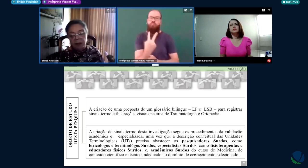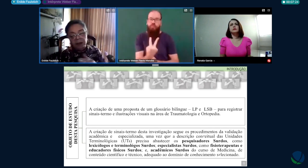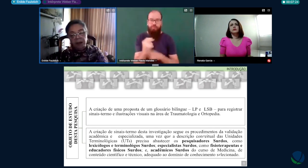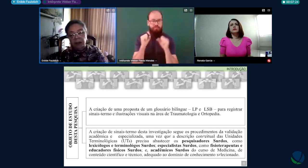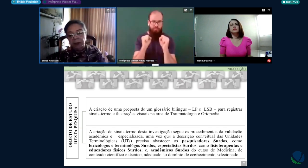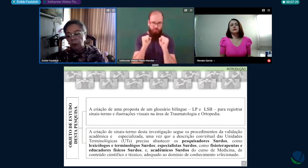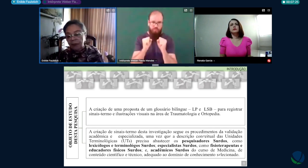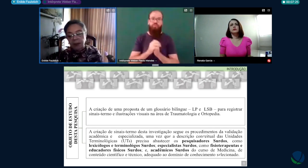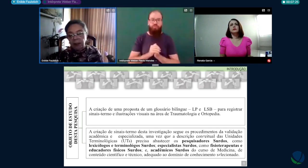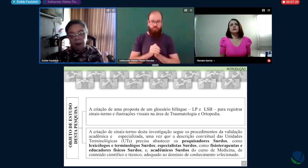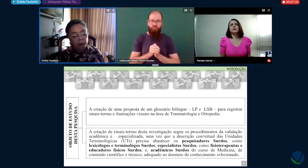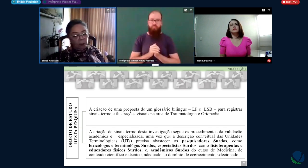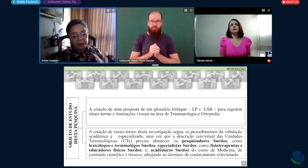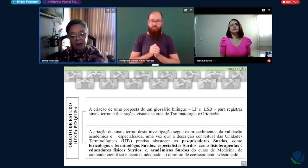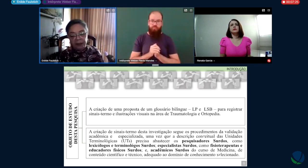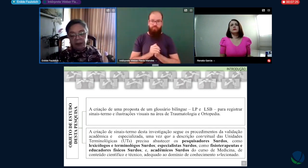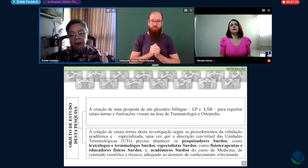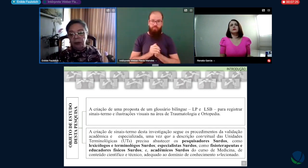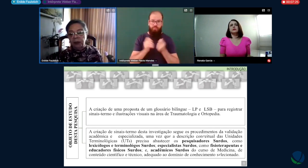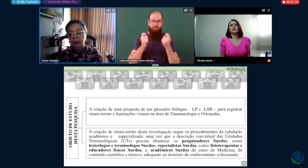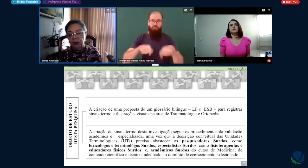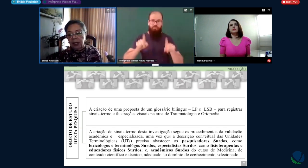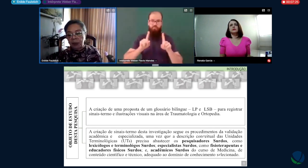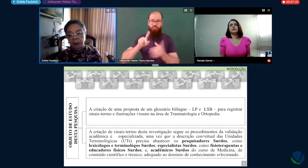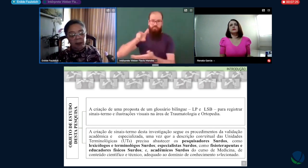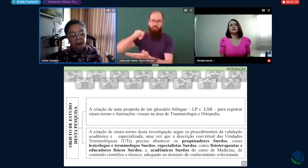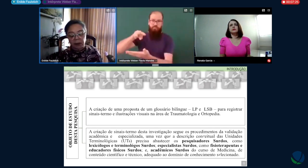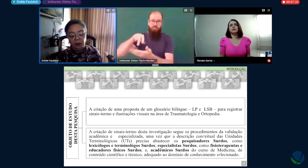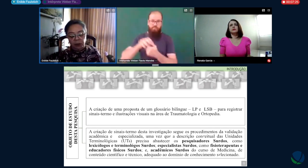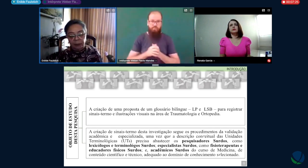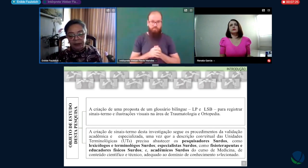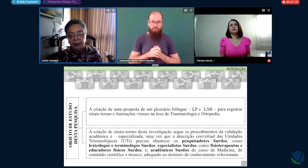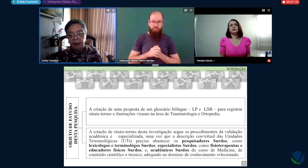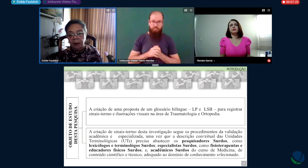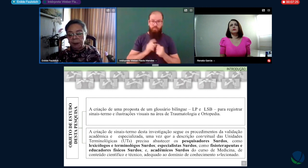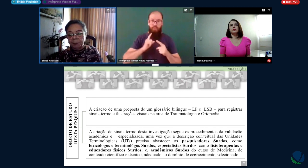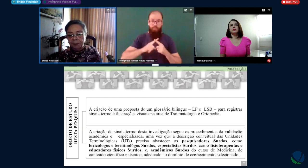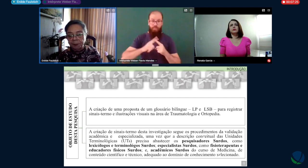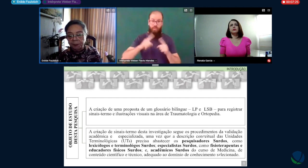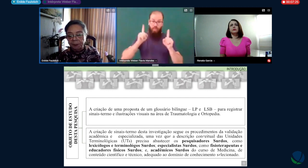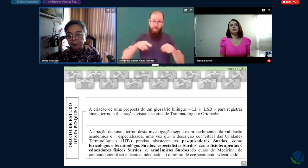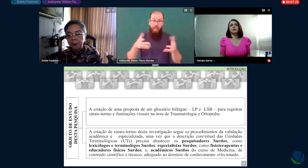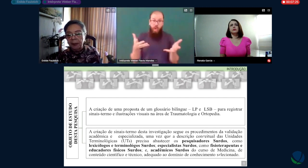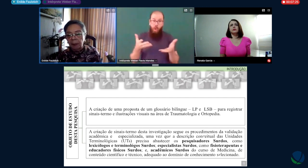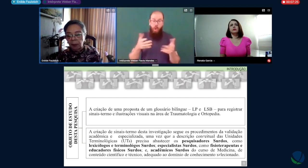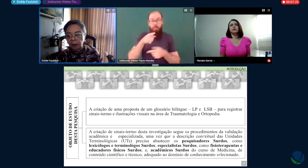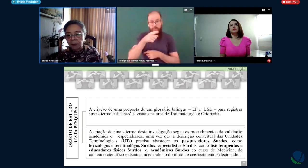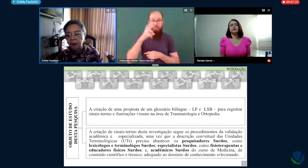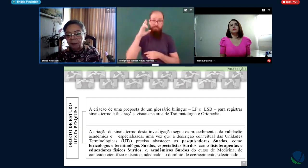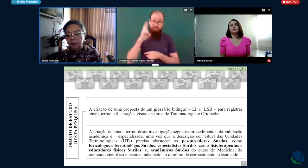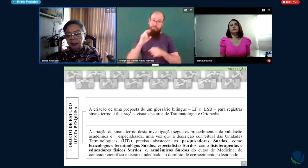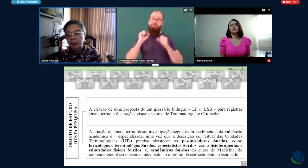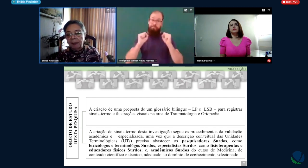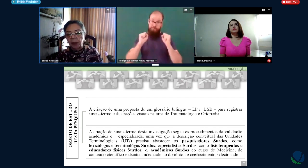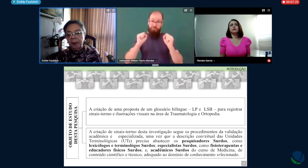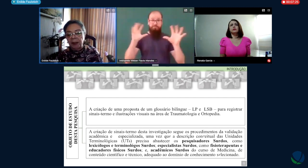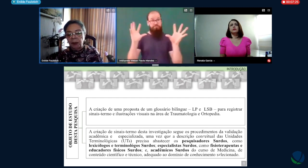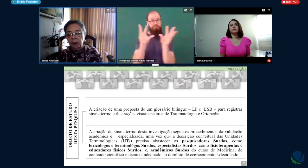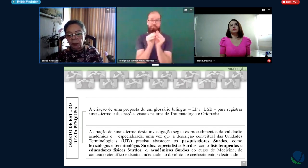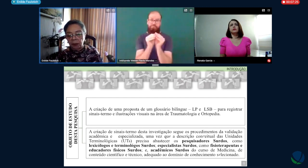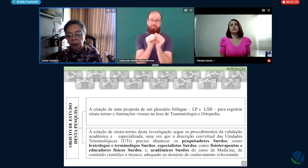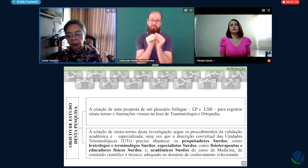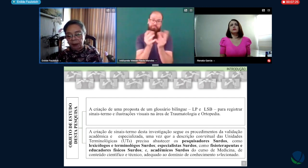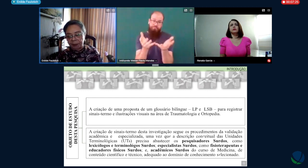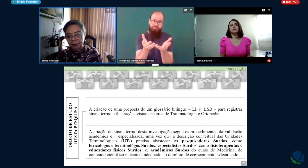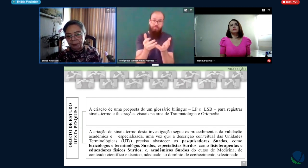a síntese. E não precisa fazer a leitura do slide, porque é isso que nós estamos fazendo aqui. Tá bom? Isso é para não